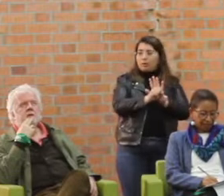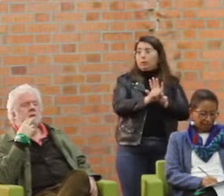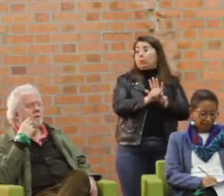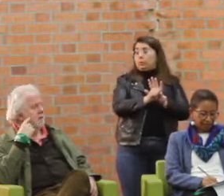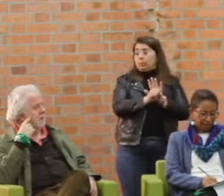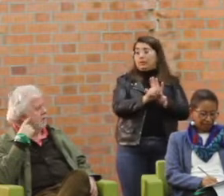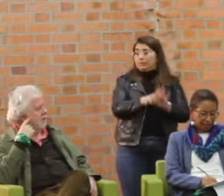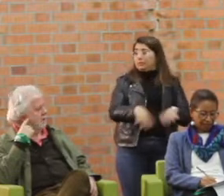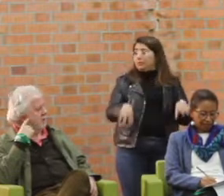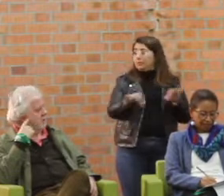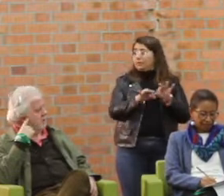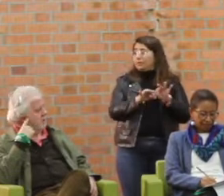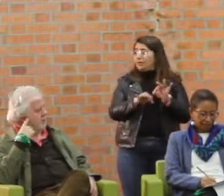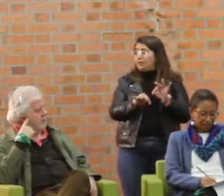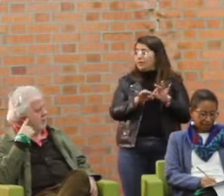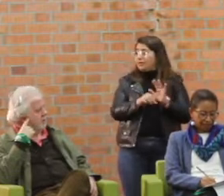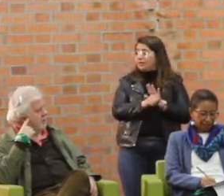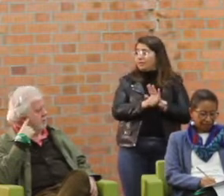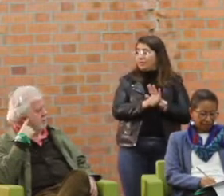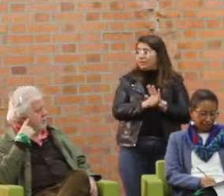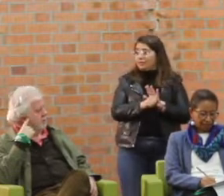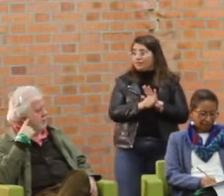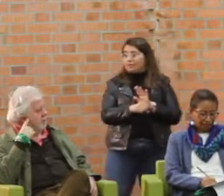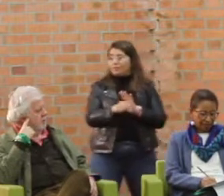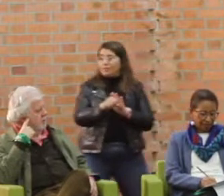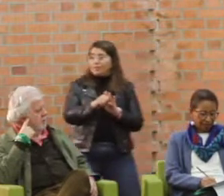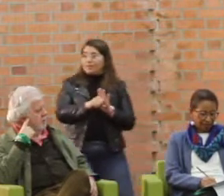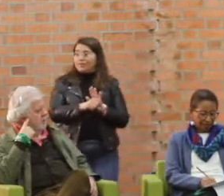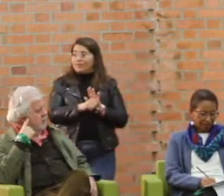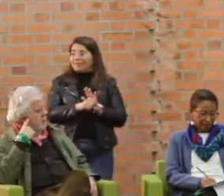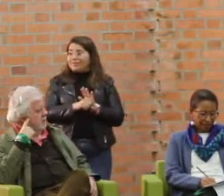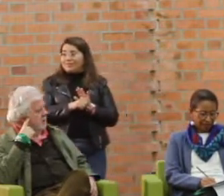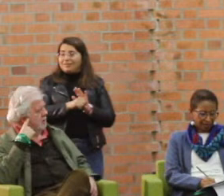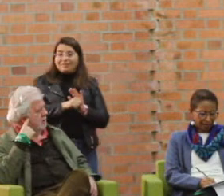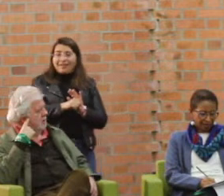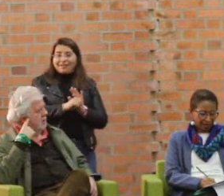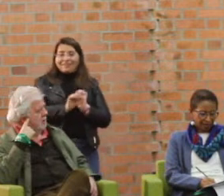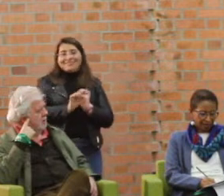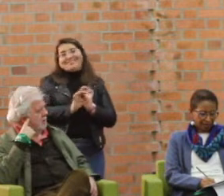mucha falta en el contexto creo que en que estamos en el momento